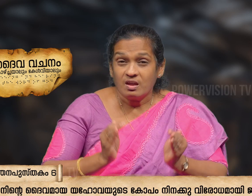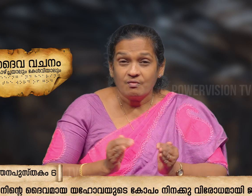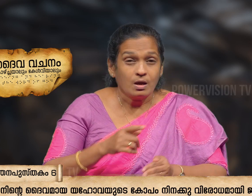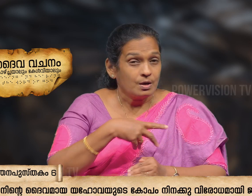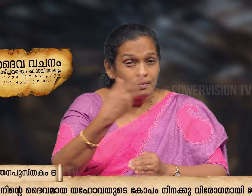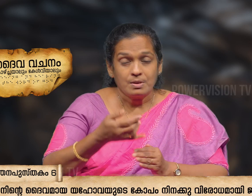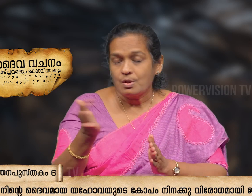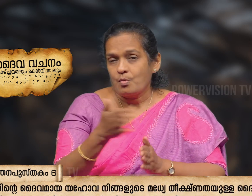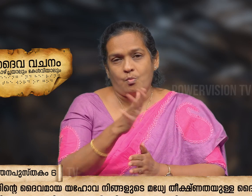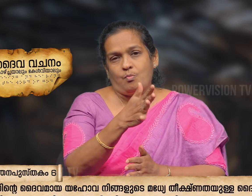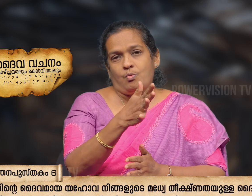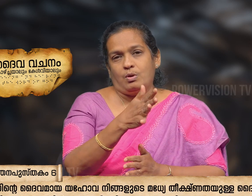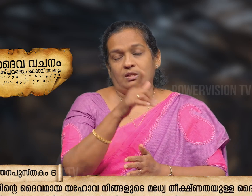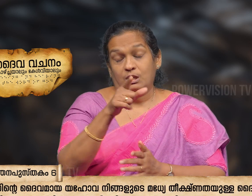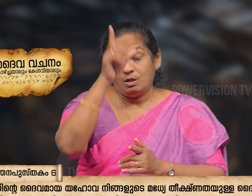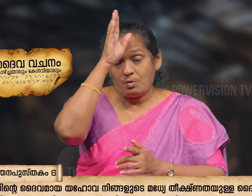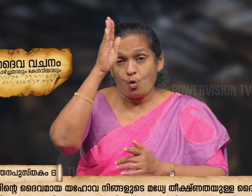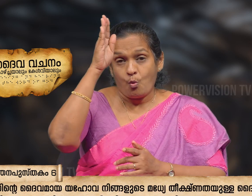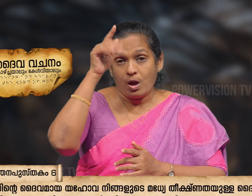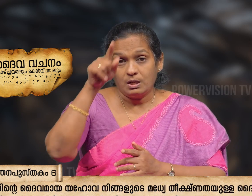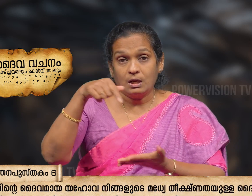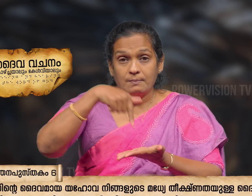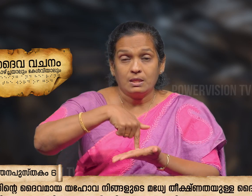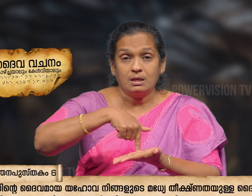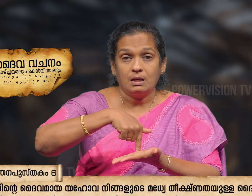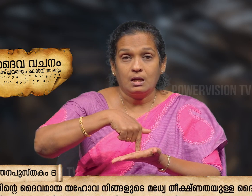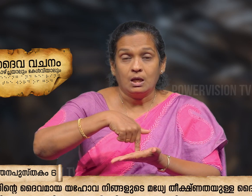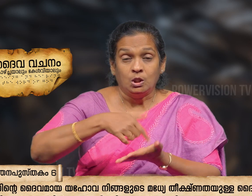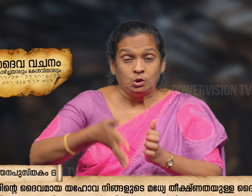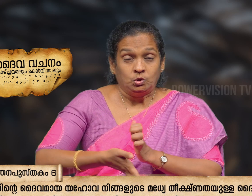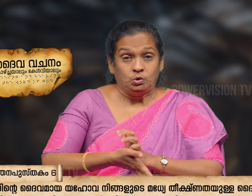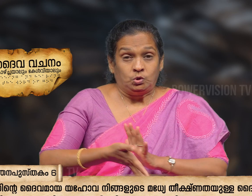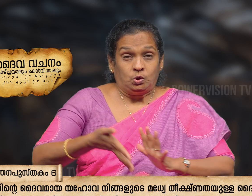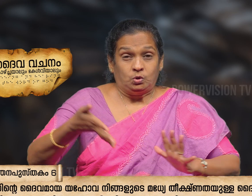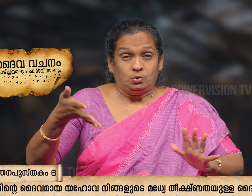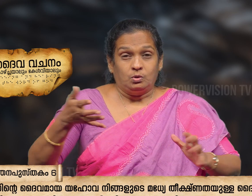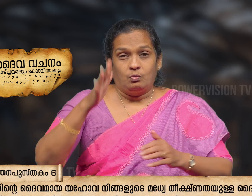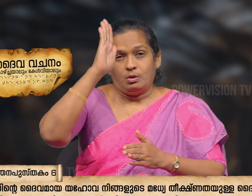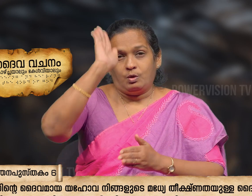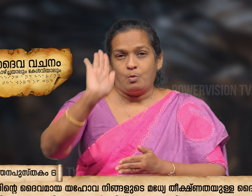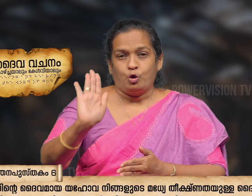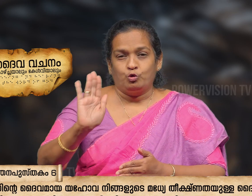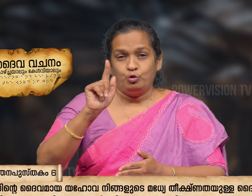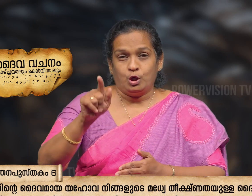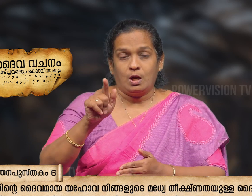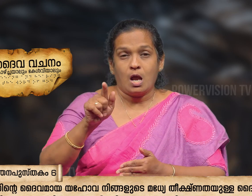പോകരുത്. നിന്റെ ദൈവമായ യഹോവ നിങ്ങളുടെ മധ്യേ തീക്ഷ്ണതയുള്ള ദൈവമാകുന്നു. നിങ്ങൾ മസ്സായിൽ